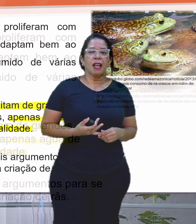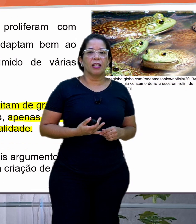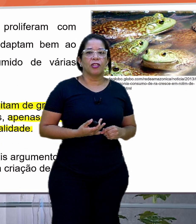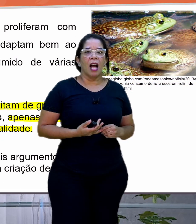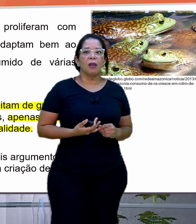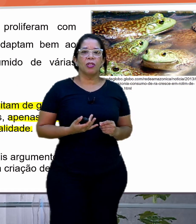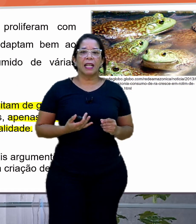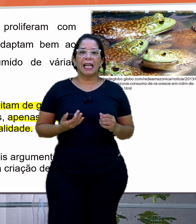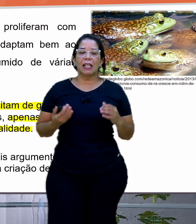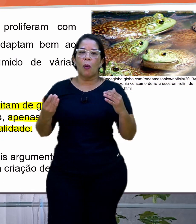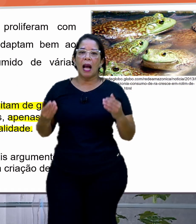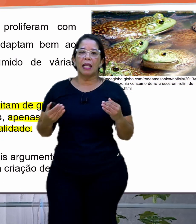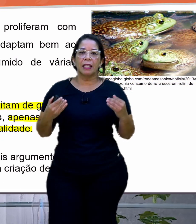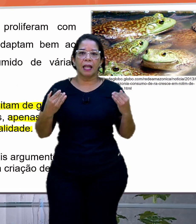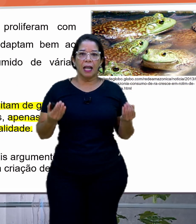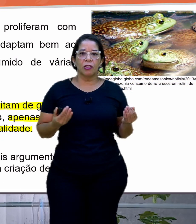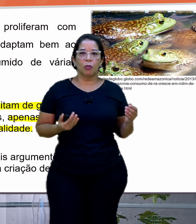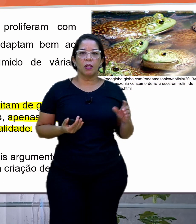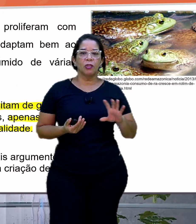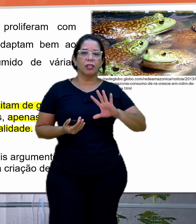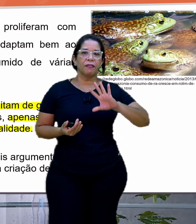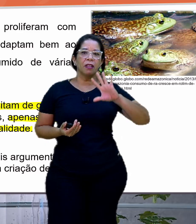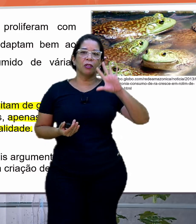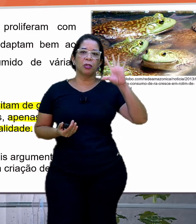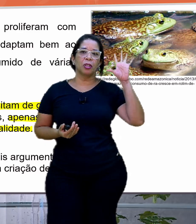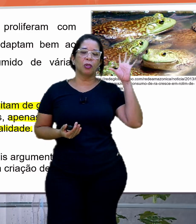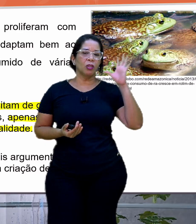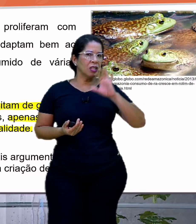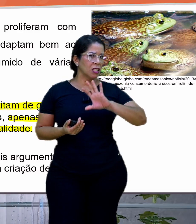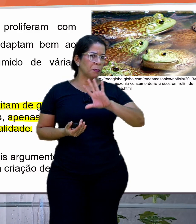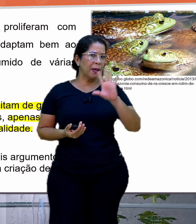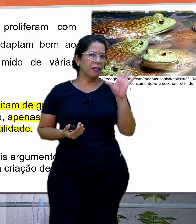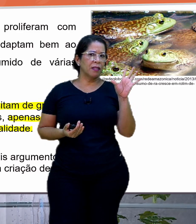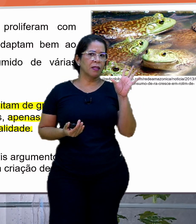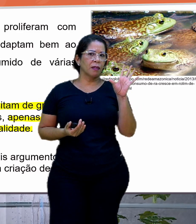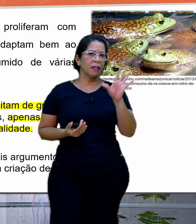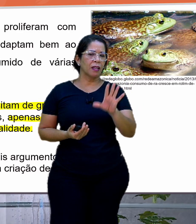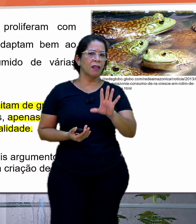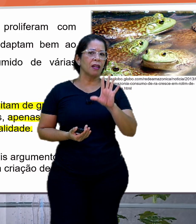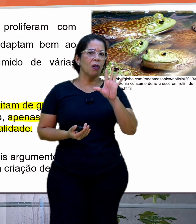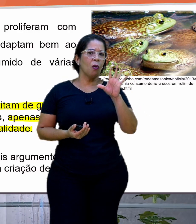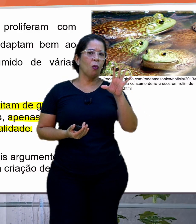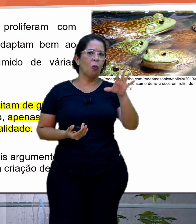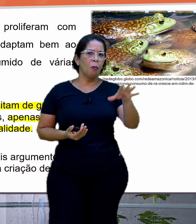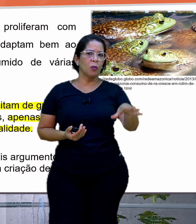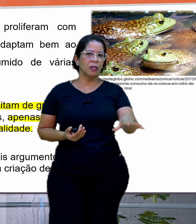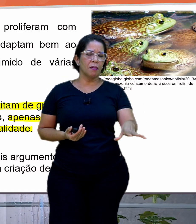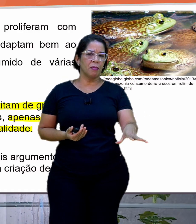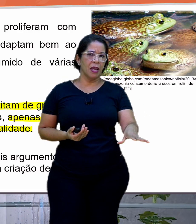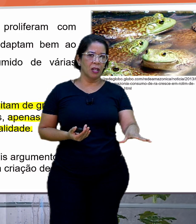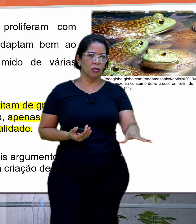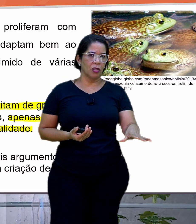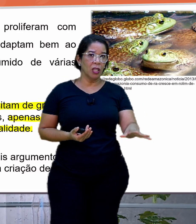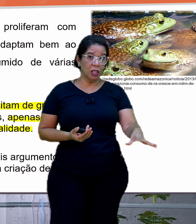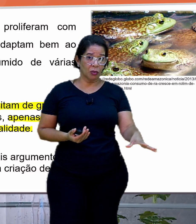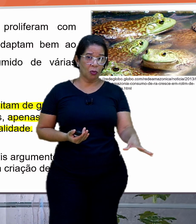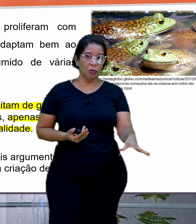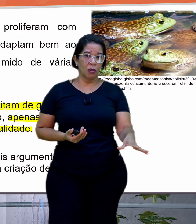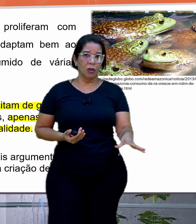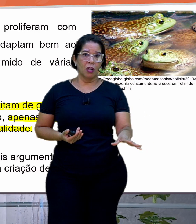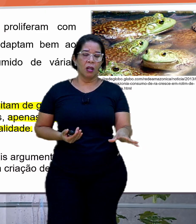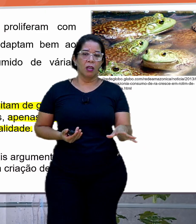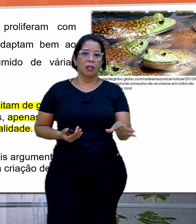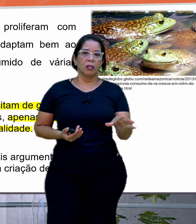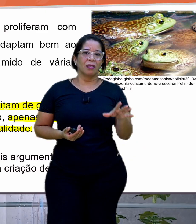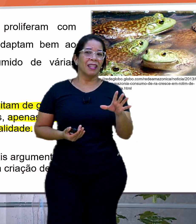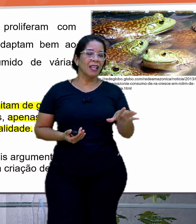Quando a gente fala de água de qualidade, quando a gente está falando de todas as espécies que ocupam esse ambiente